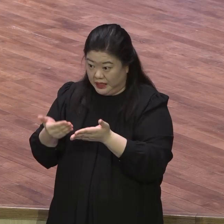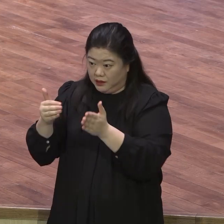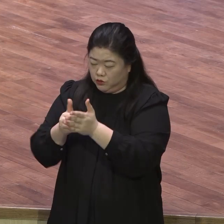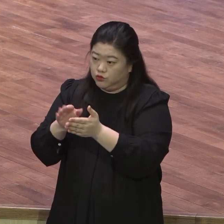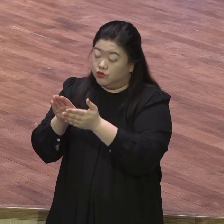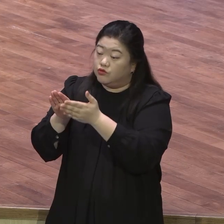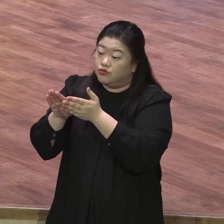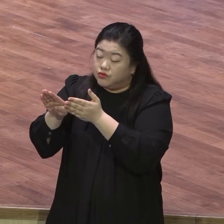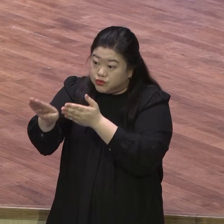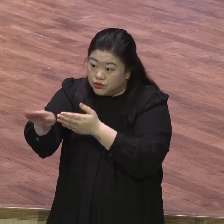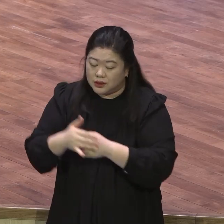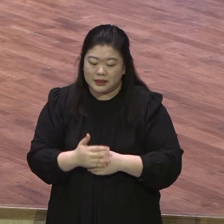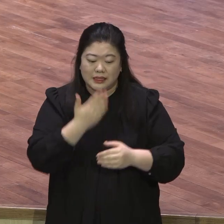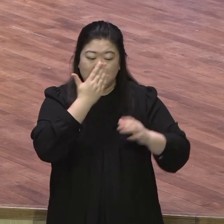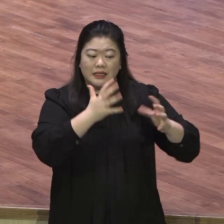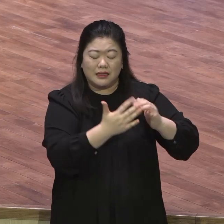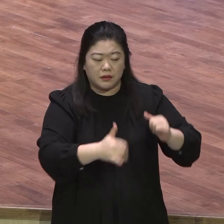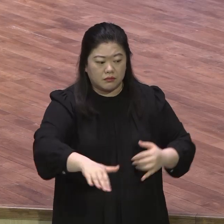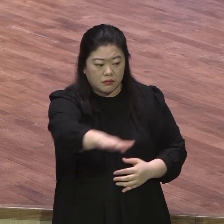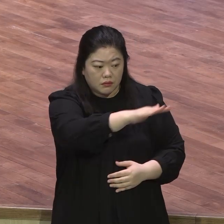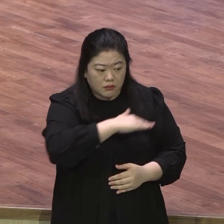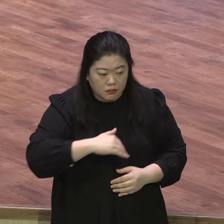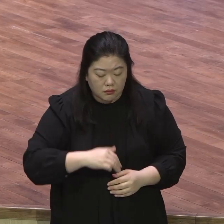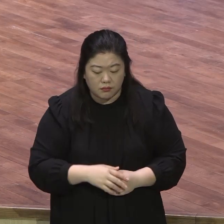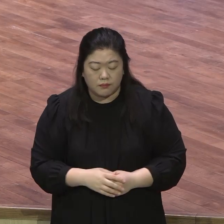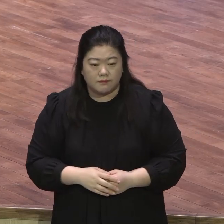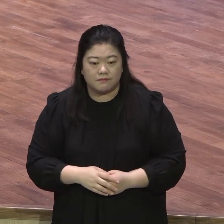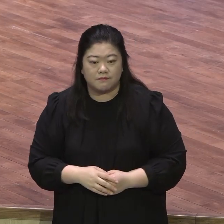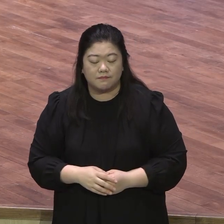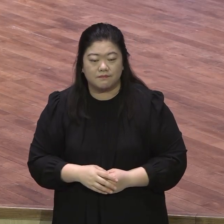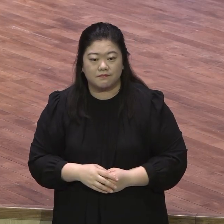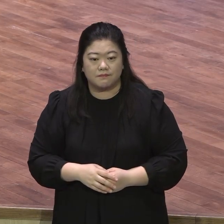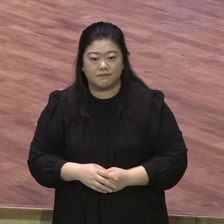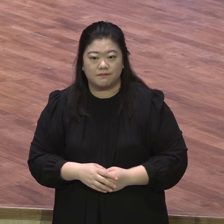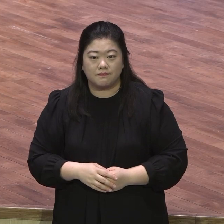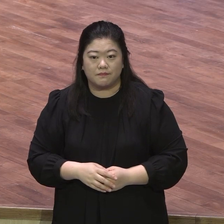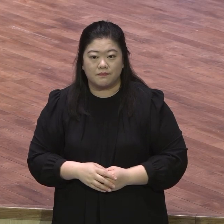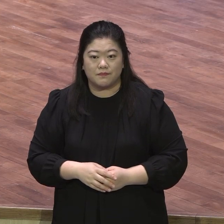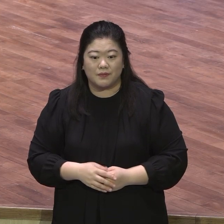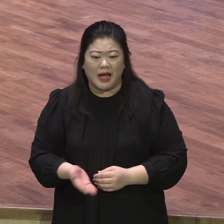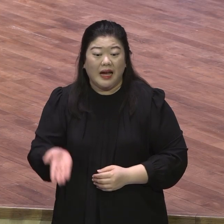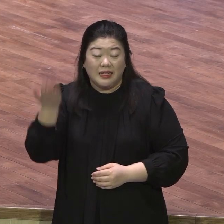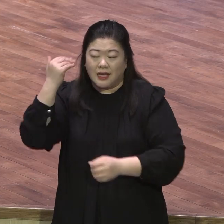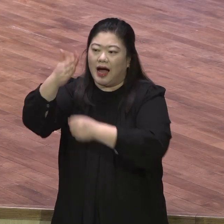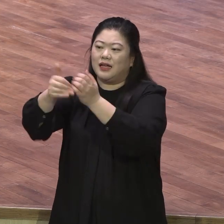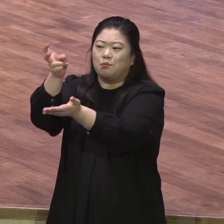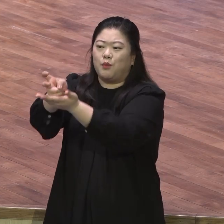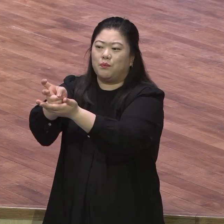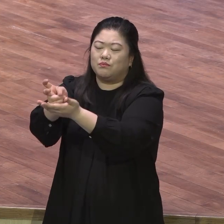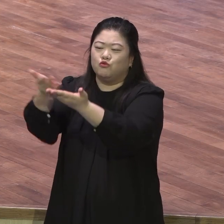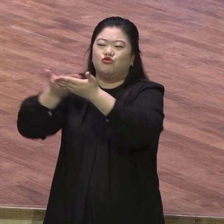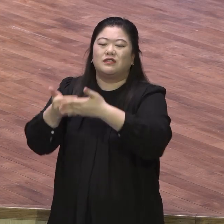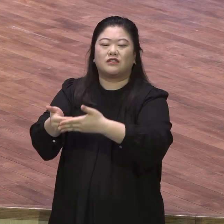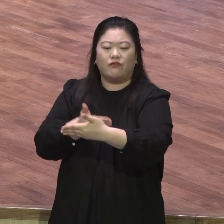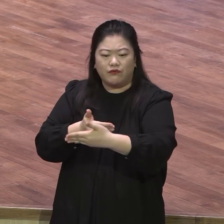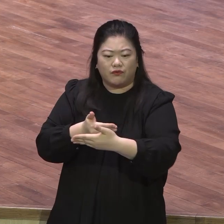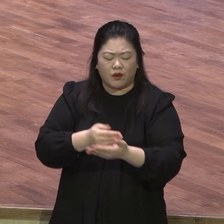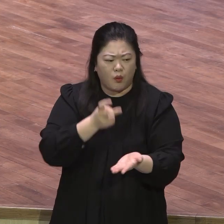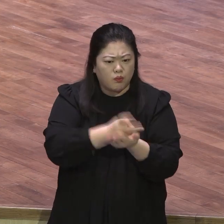전혀 구원을 못 받고 죄도 몰랐다고. 그런데 하나님을 율법을 주니까